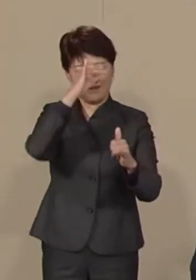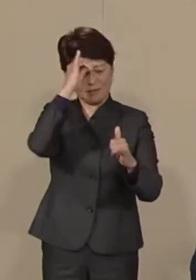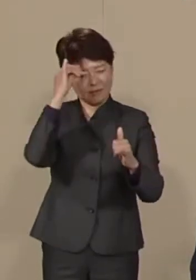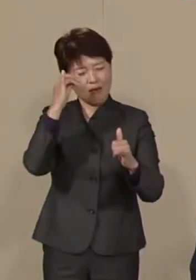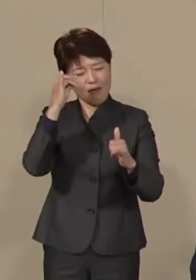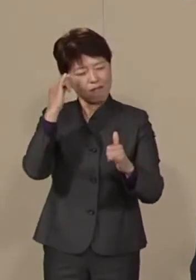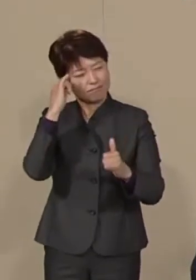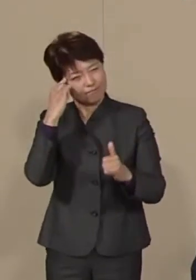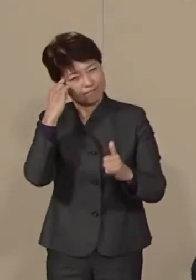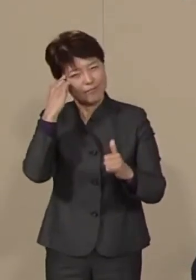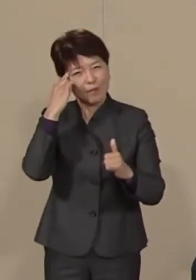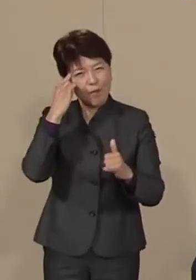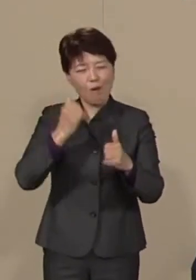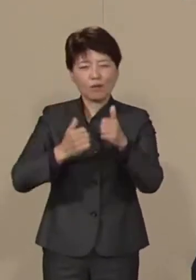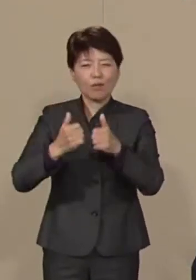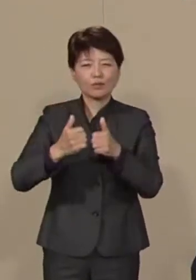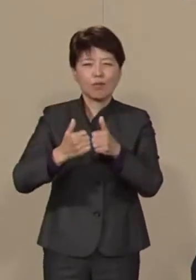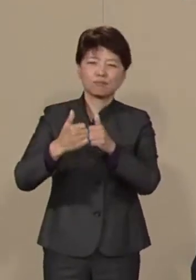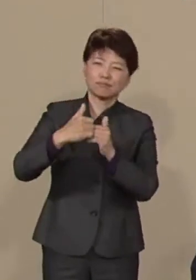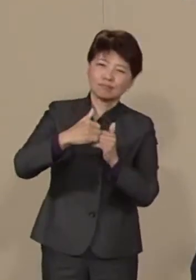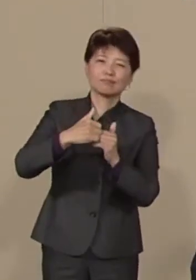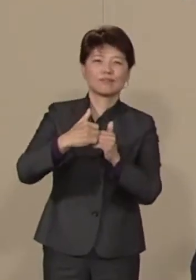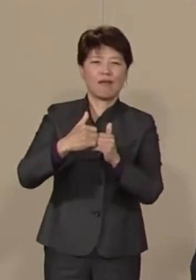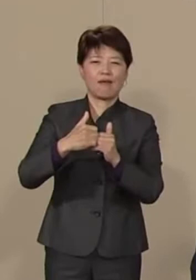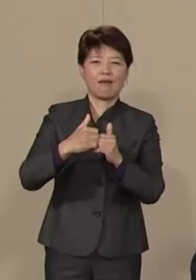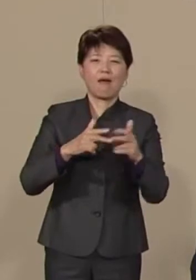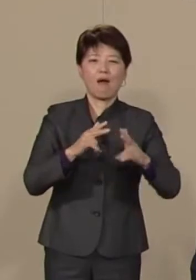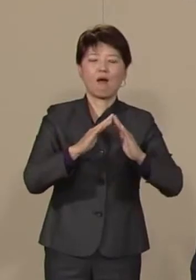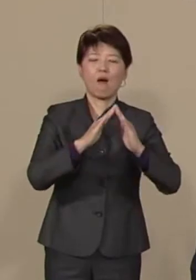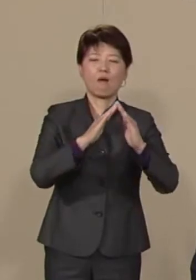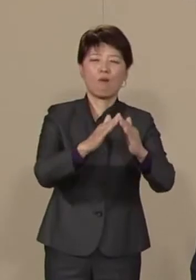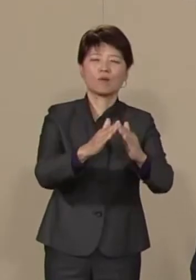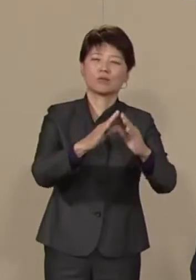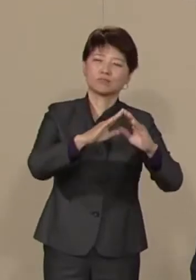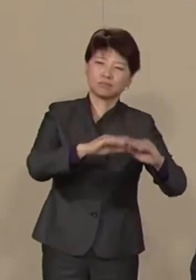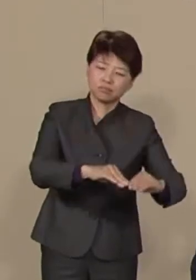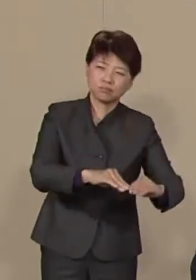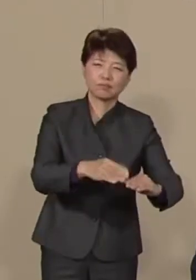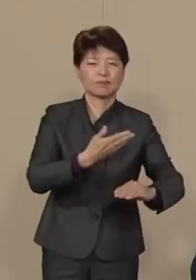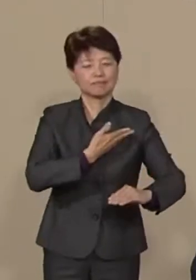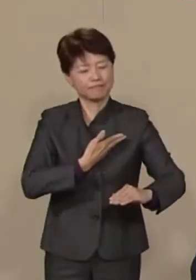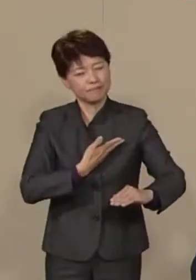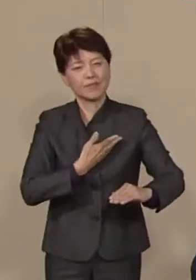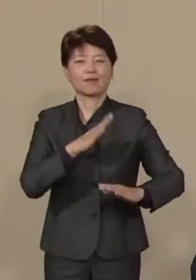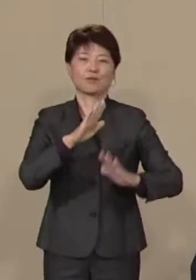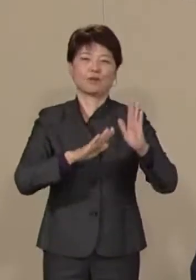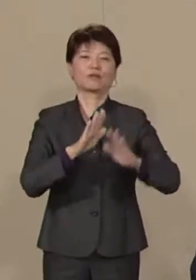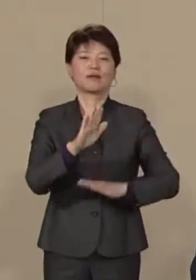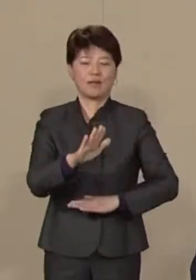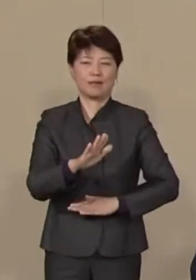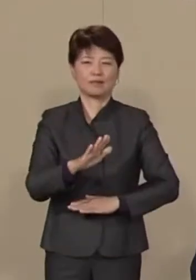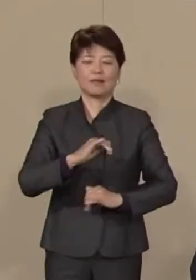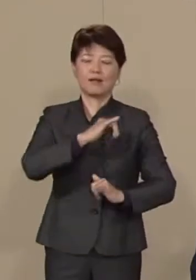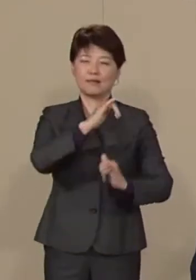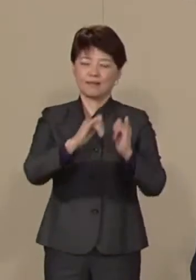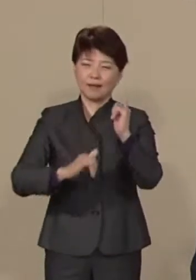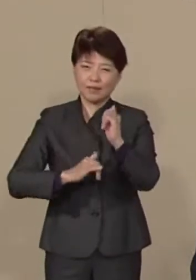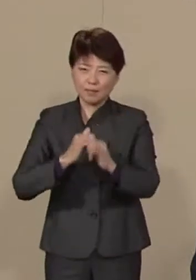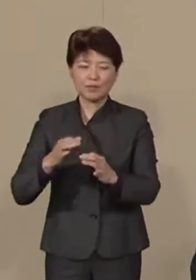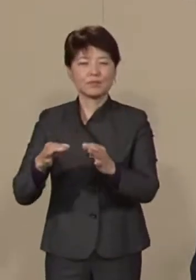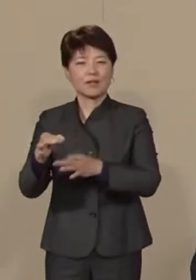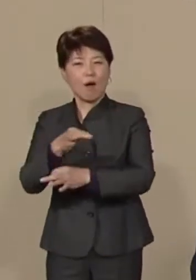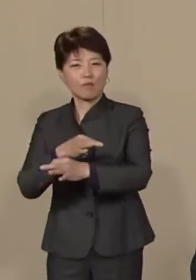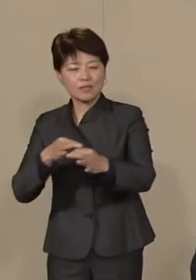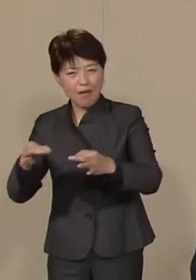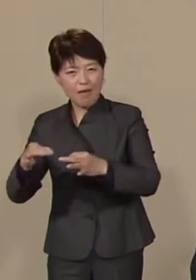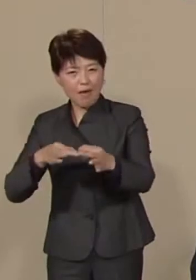も競争力を失って工場を閉めざるを得ない冗長になっています何代も続いたお店が